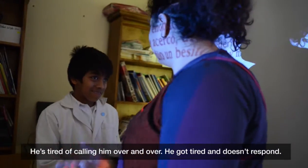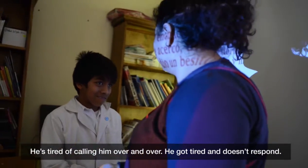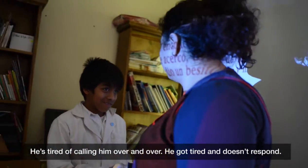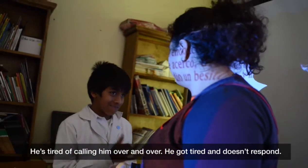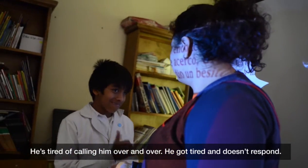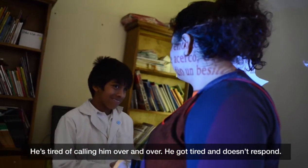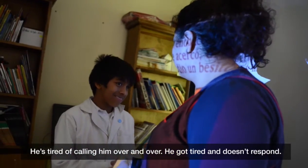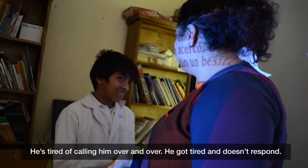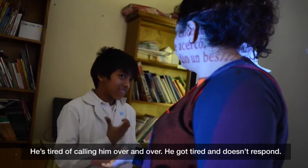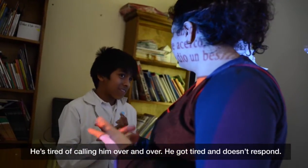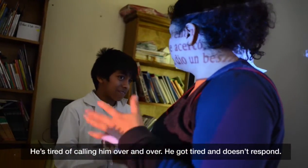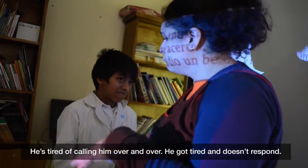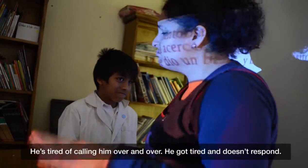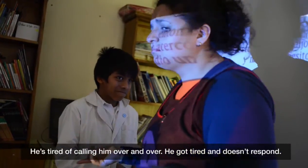Se cansó, no responde.